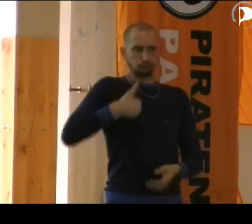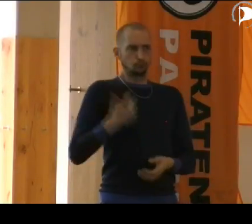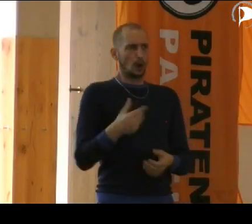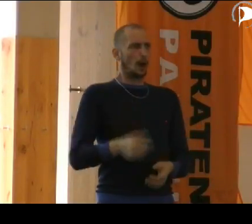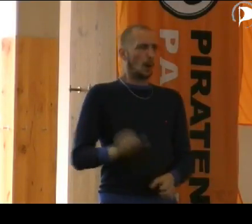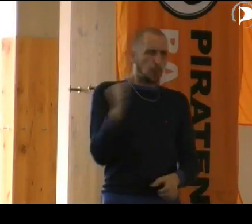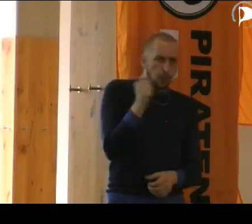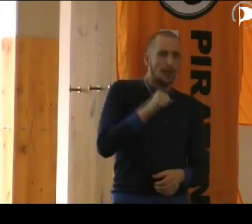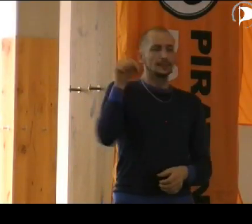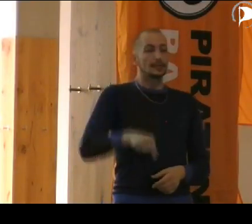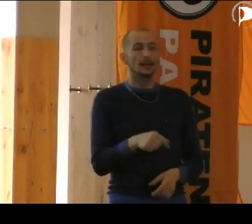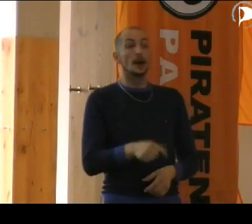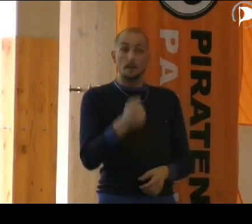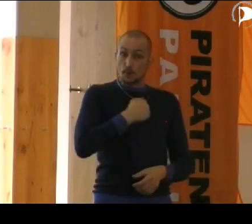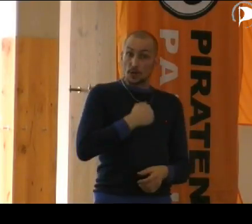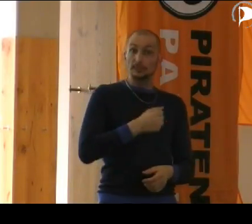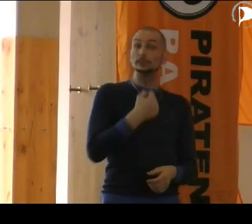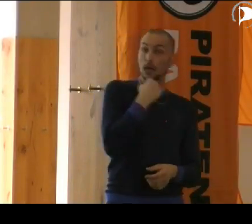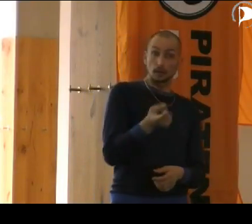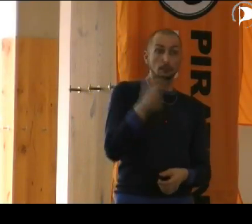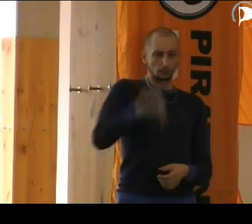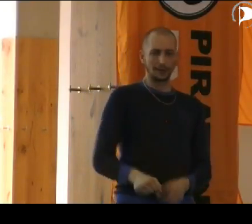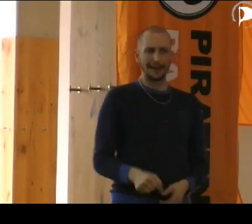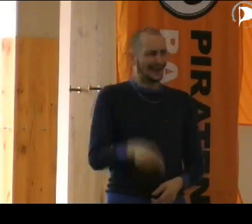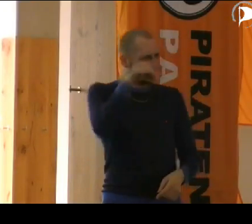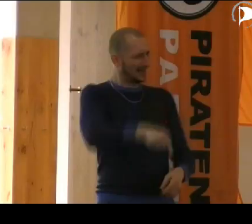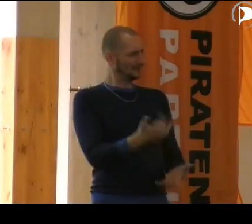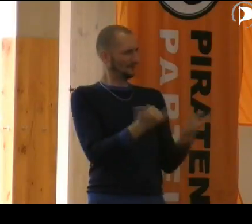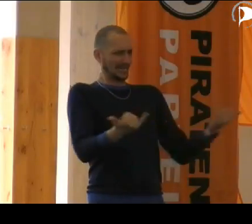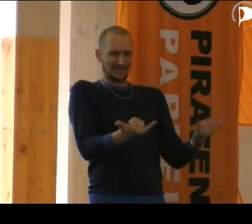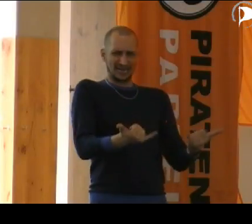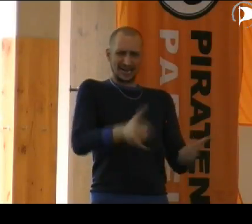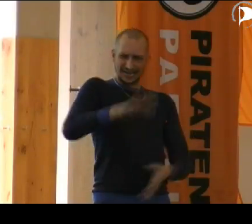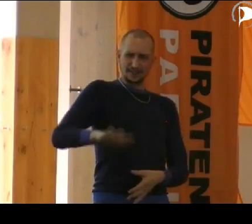böse zungen sprechen von hinterlassen ich nenne das liebevoll